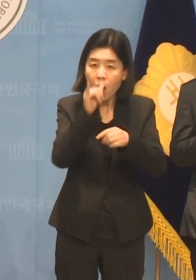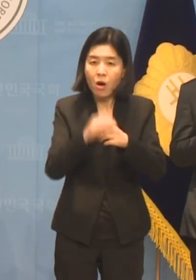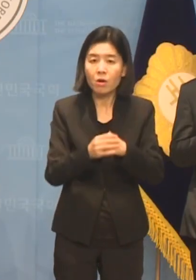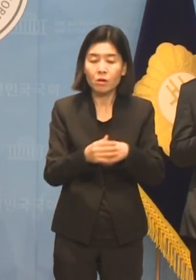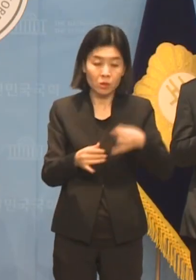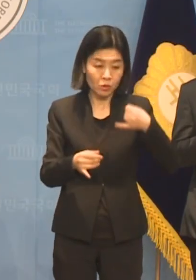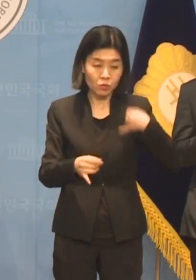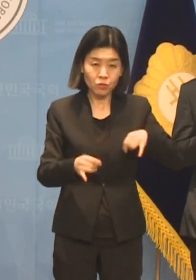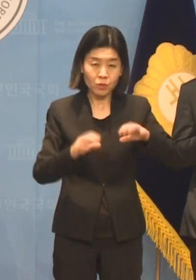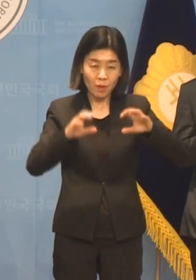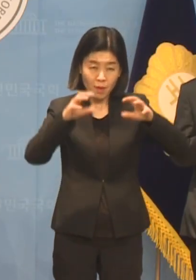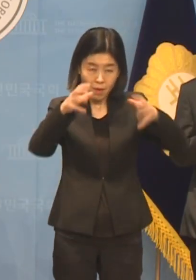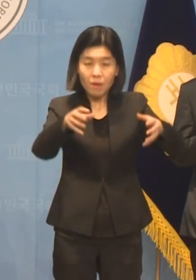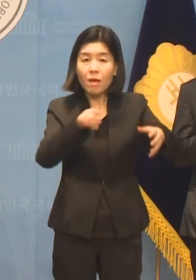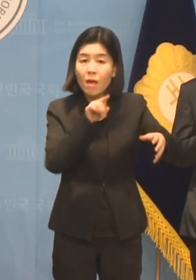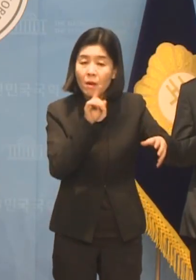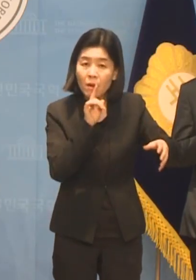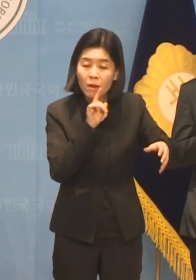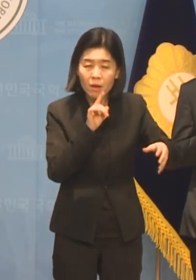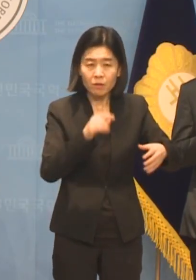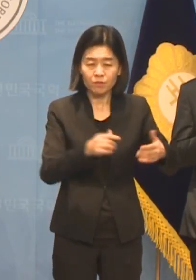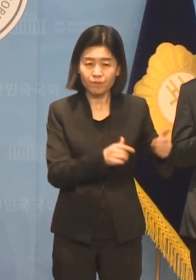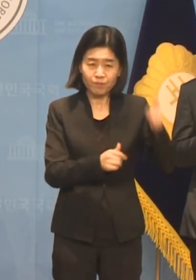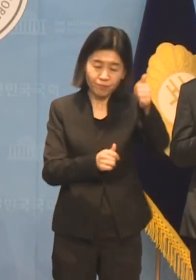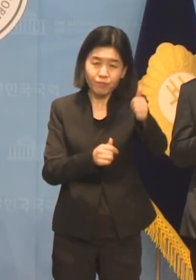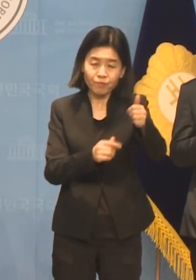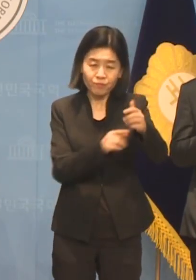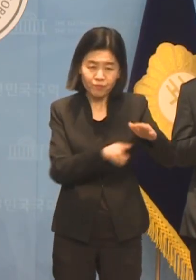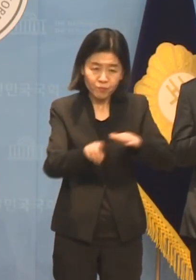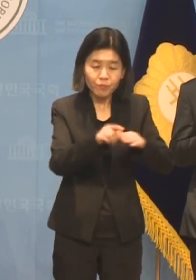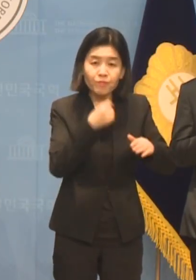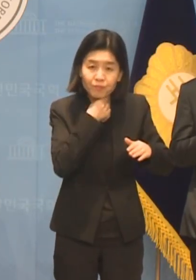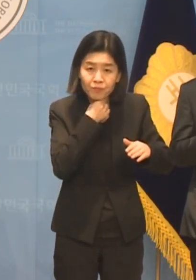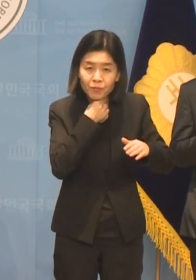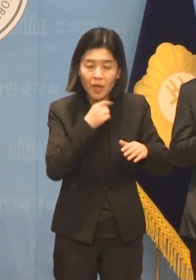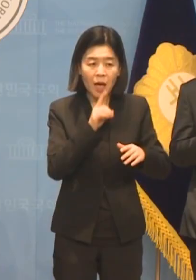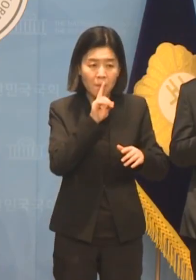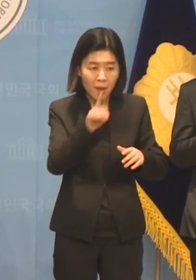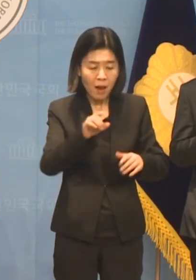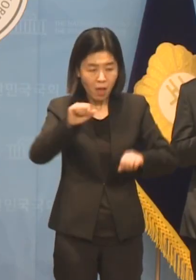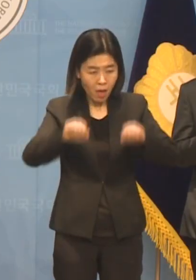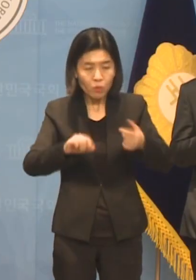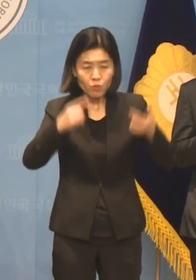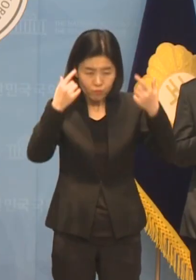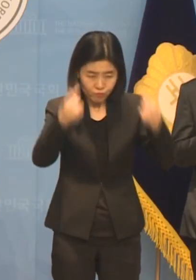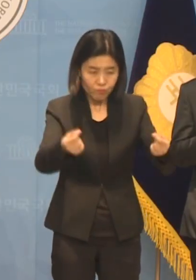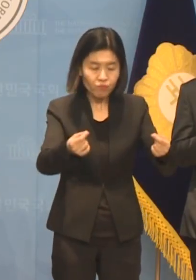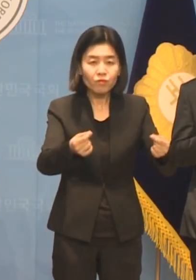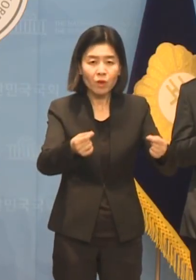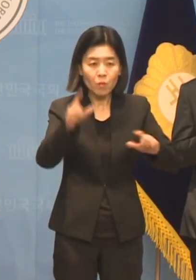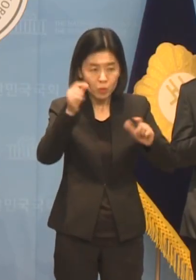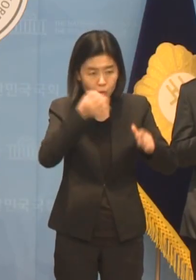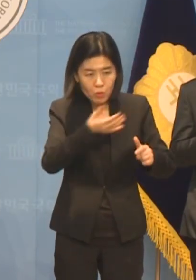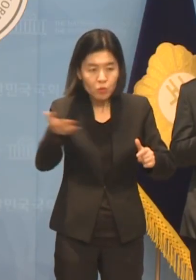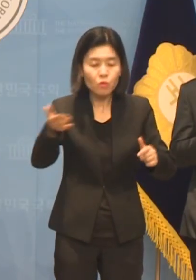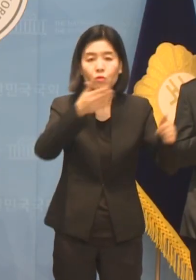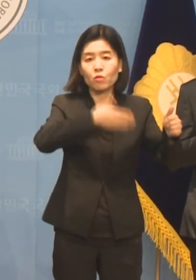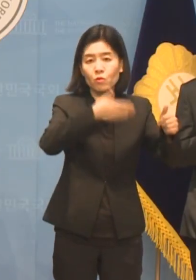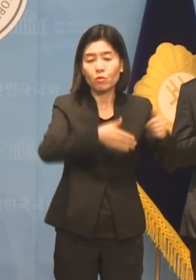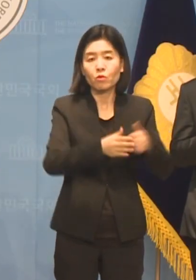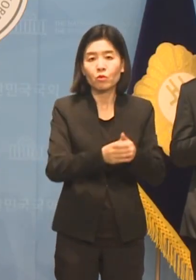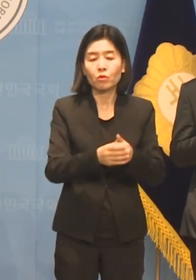되고자 한다면 말과 행동이 일치하는 모습을 보여야 할 것입니다. 주변국들과